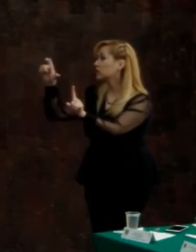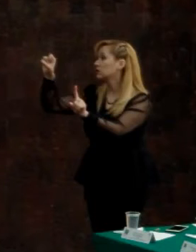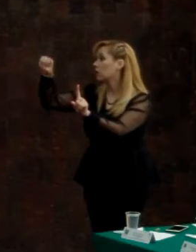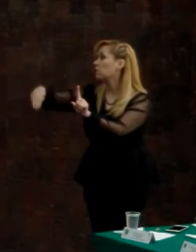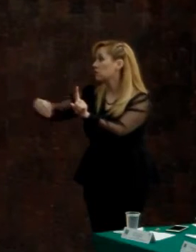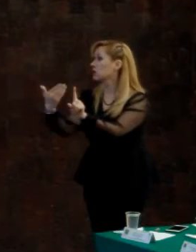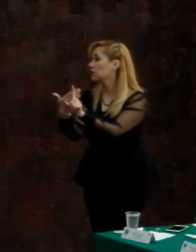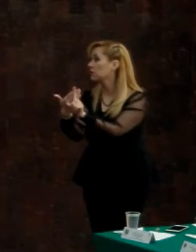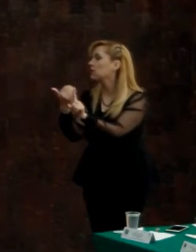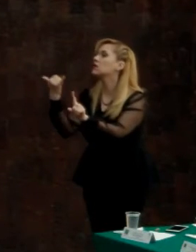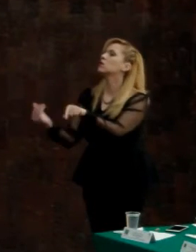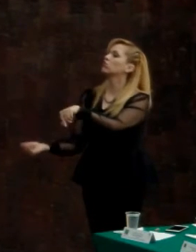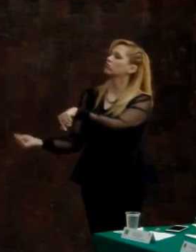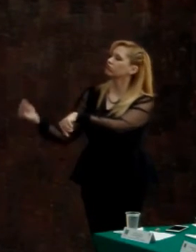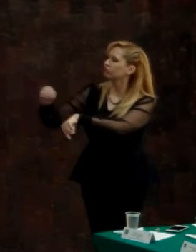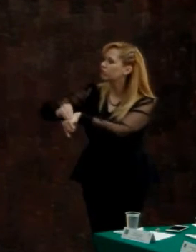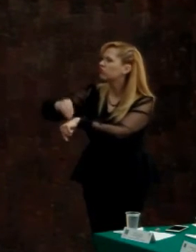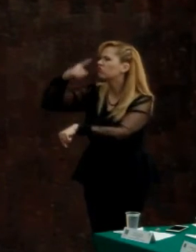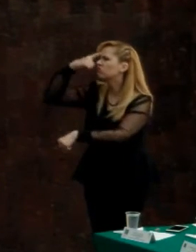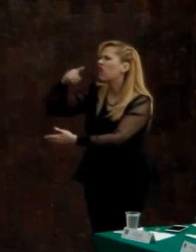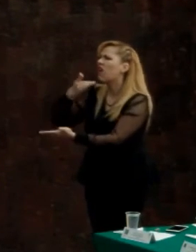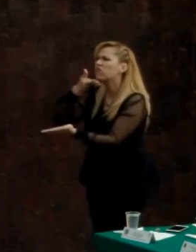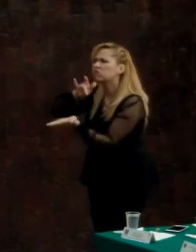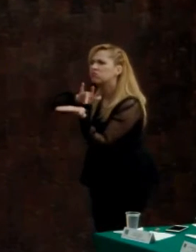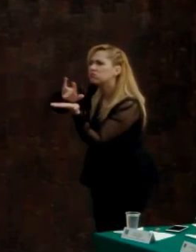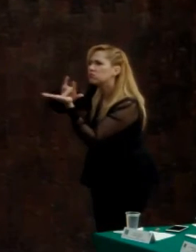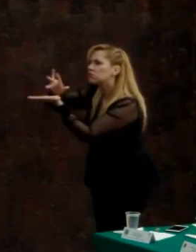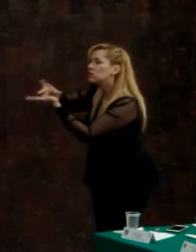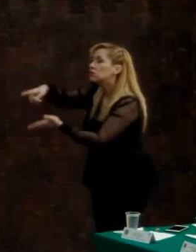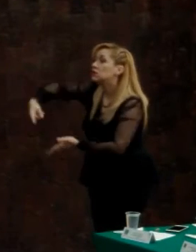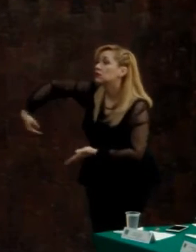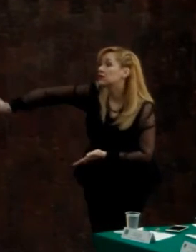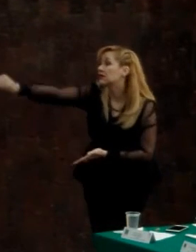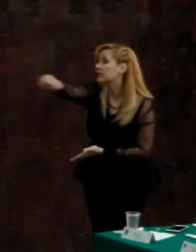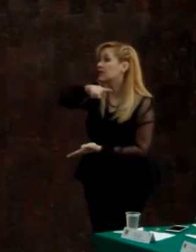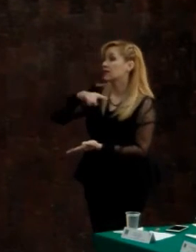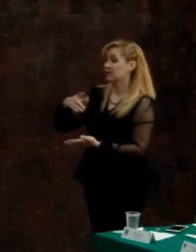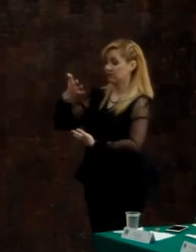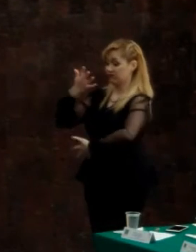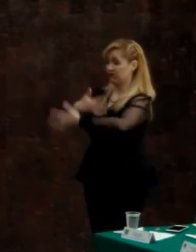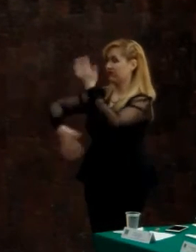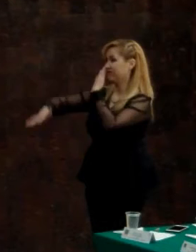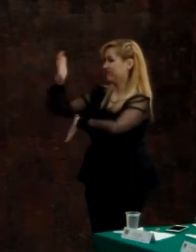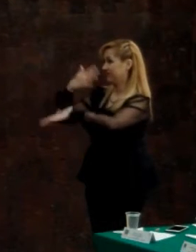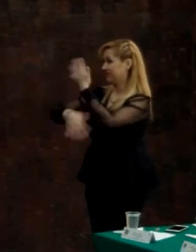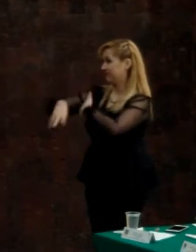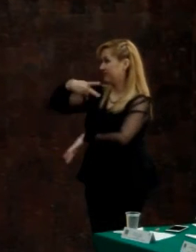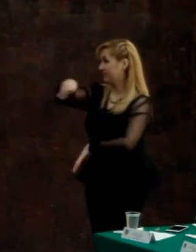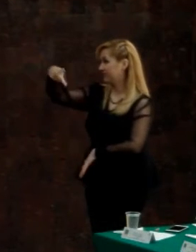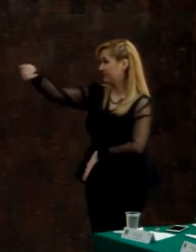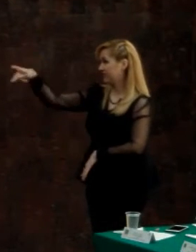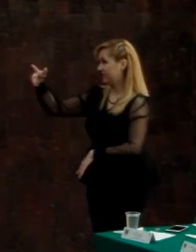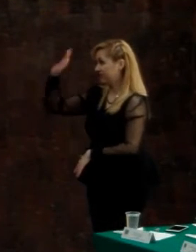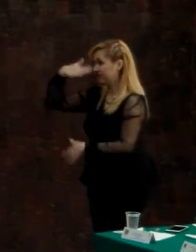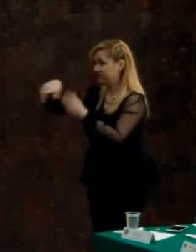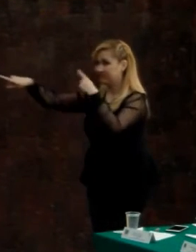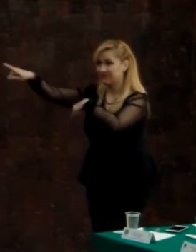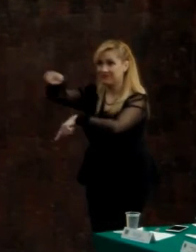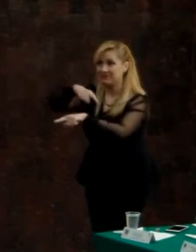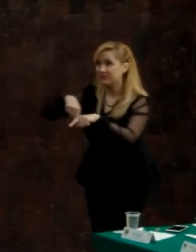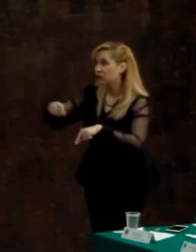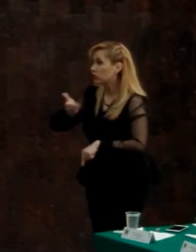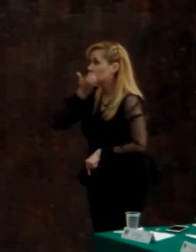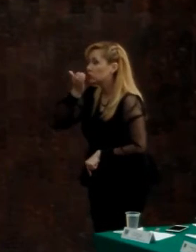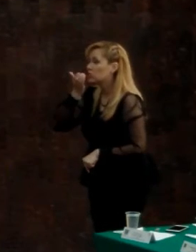implemente los sistemas de apoyos para que los usuarios de lengua de señas mexicana no